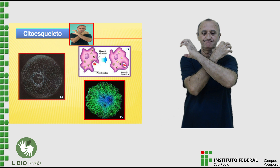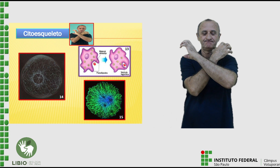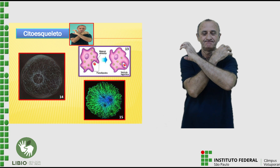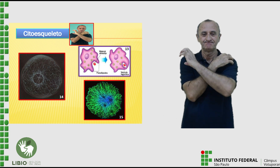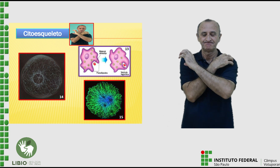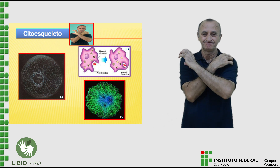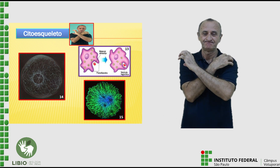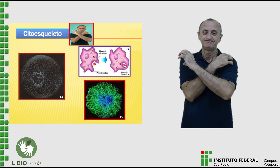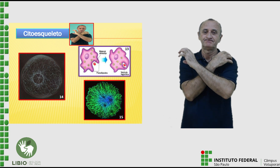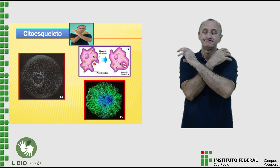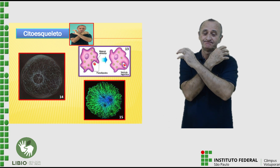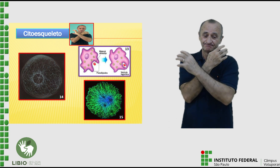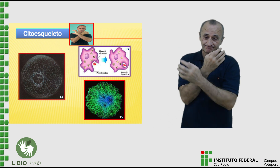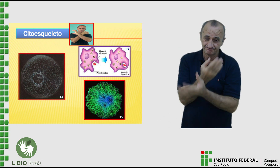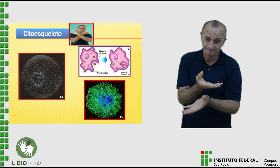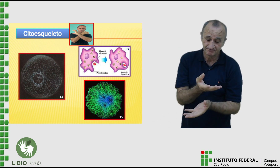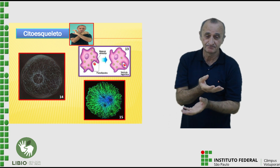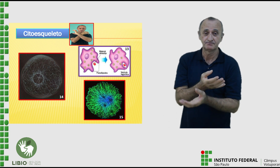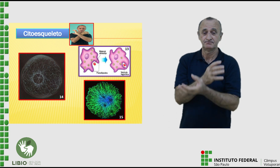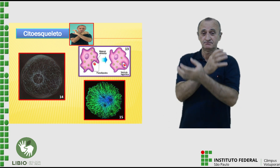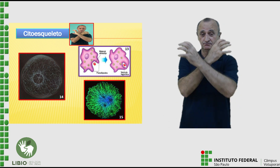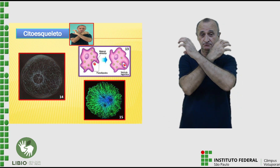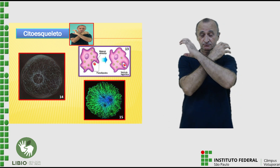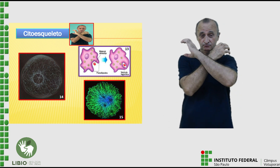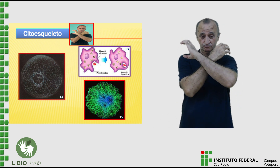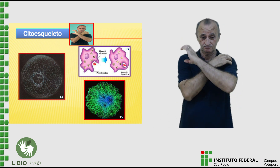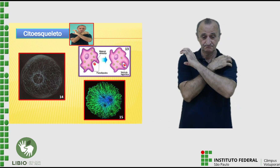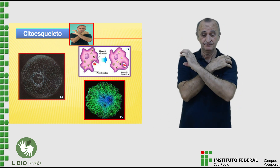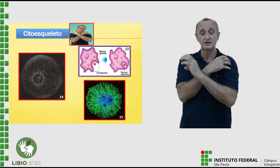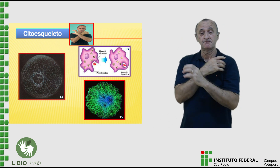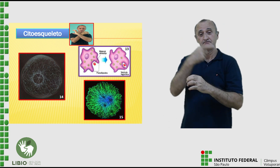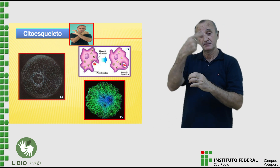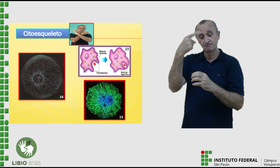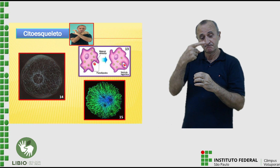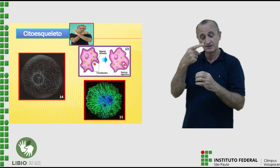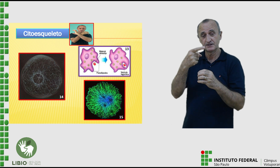Veja aqui, citoesqueleto. Bem,